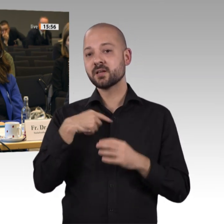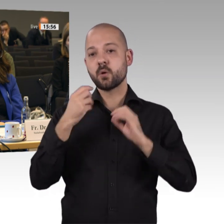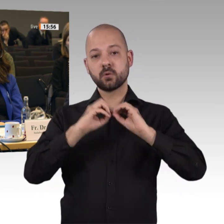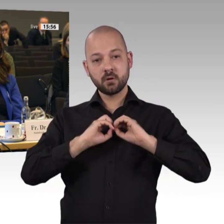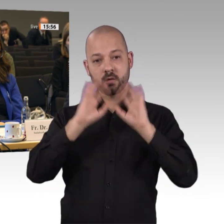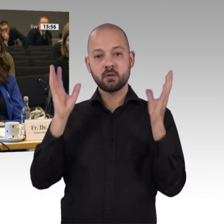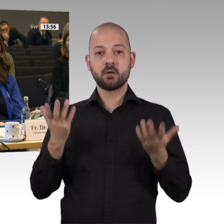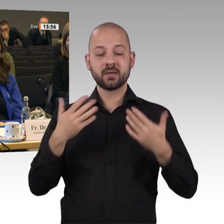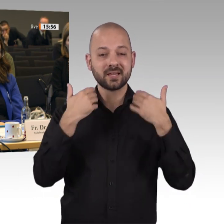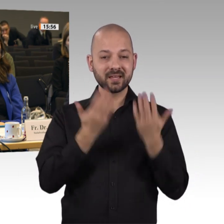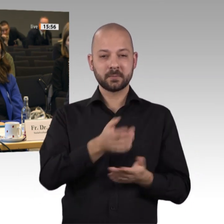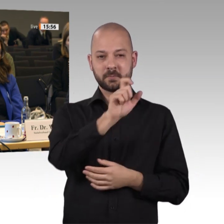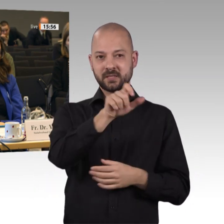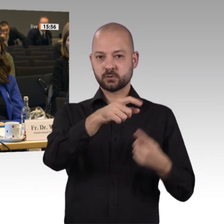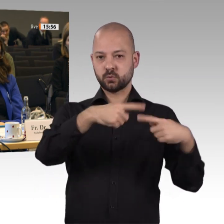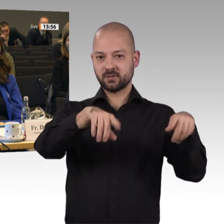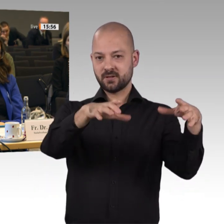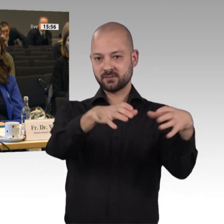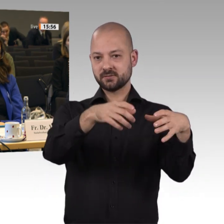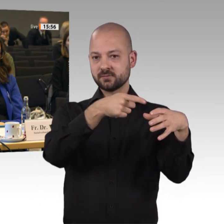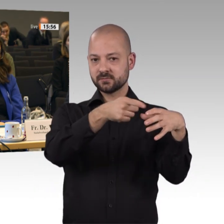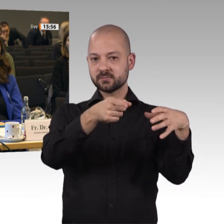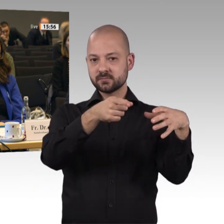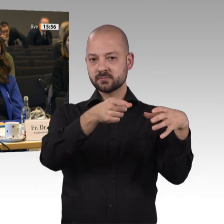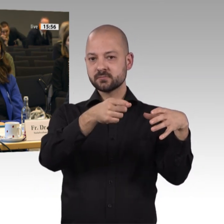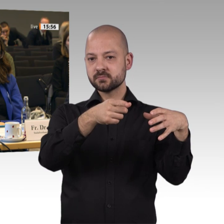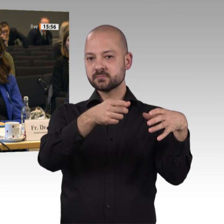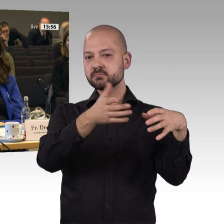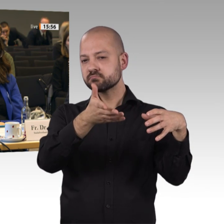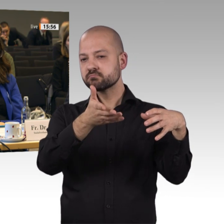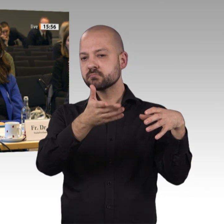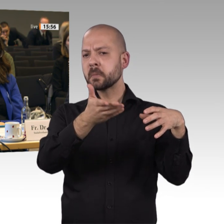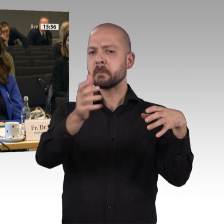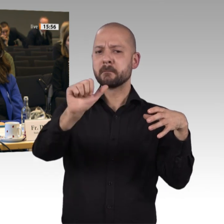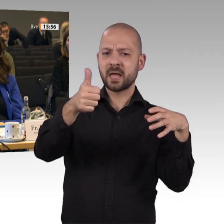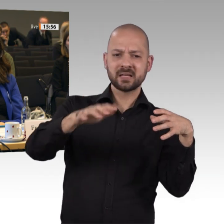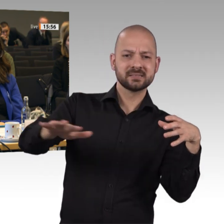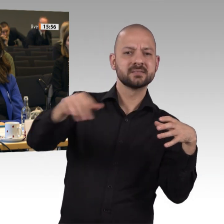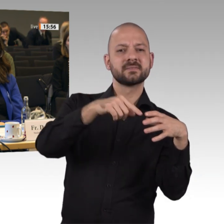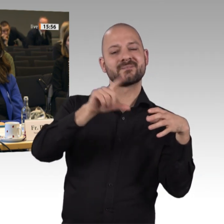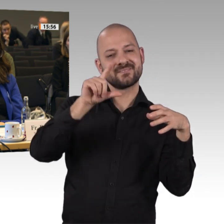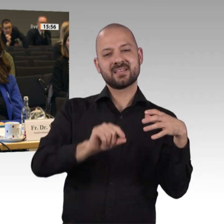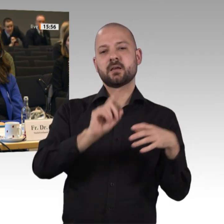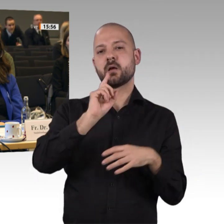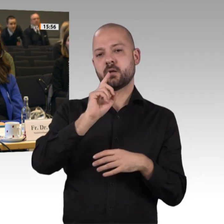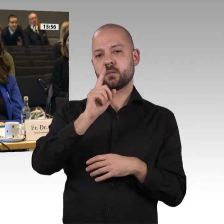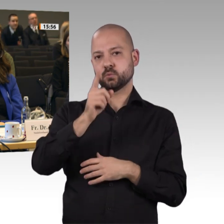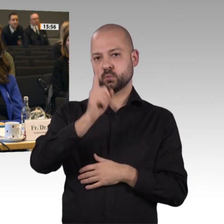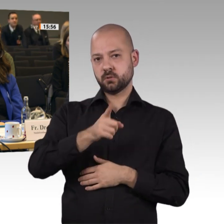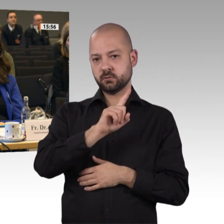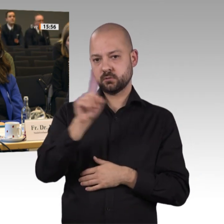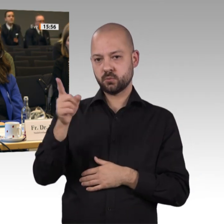Da ist schnell ein großes Vermögen. Das zu verbrauchen, kann sicherlich nicht Sinn und Zweck der Angelegenheit sein. Und wir müssen uns auch klar machen,